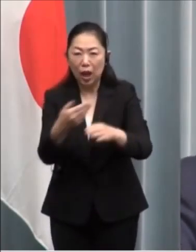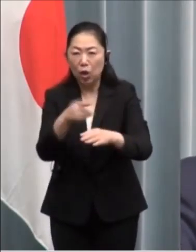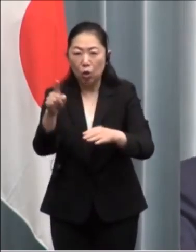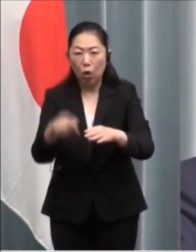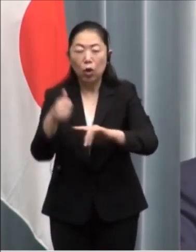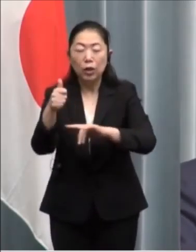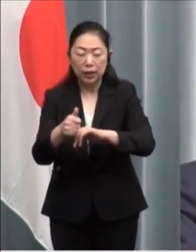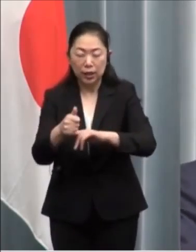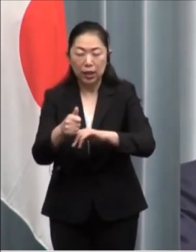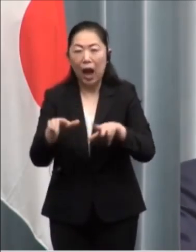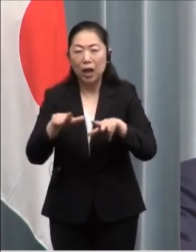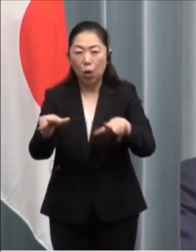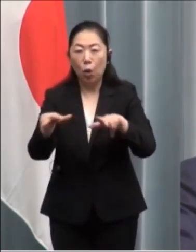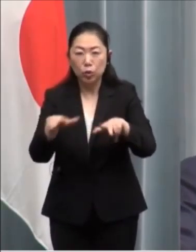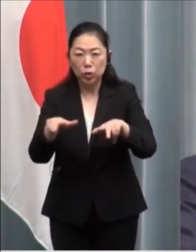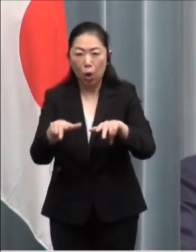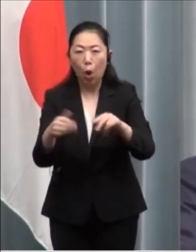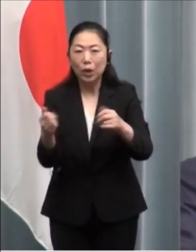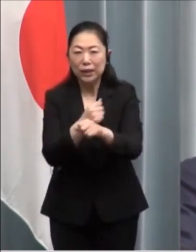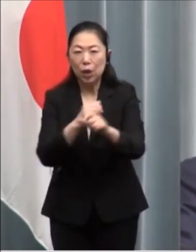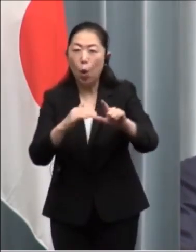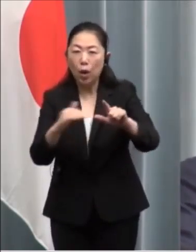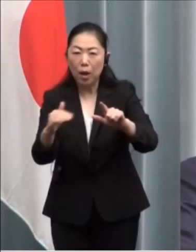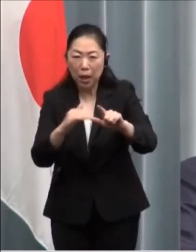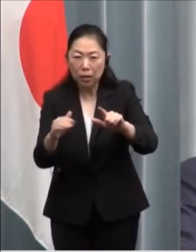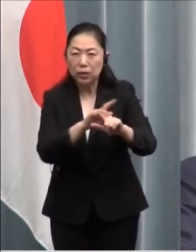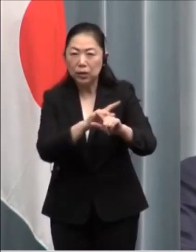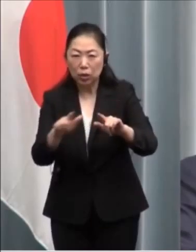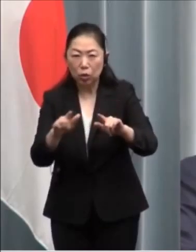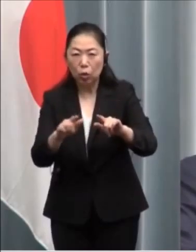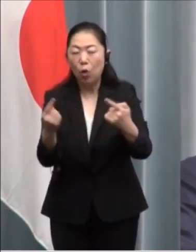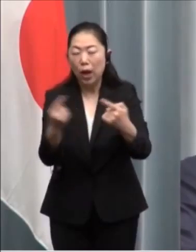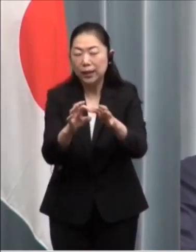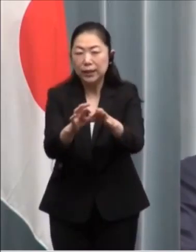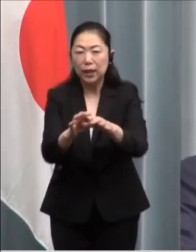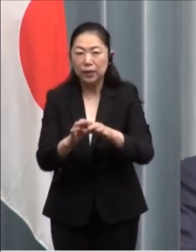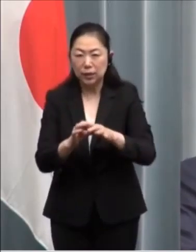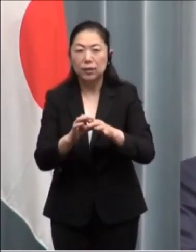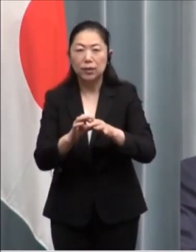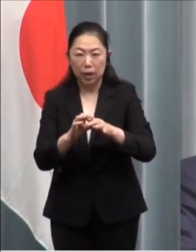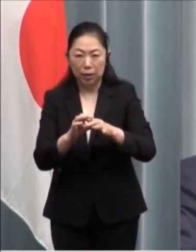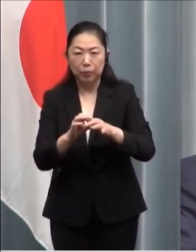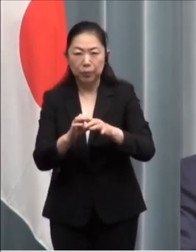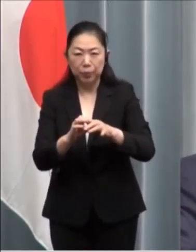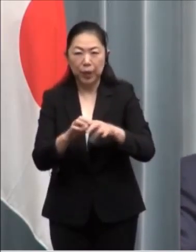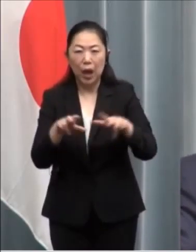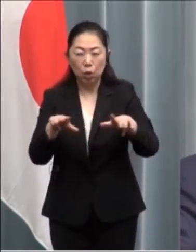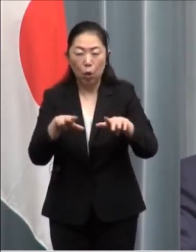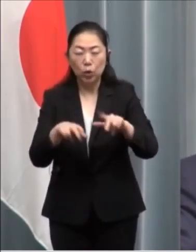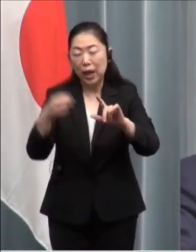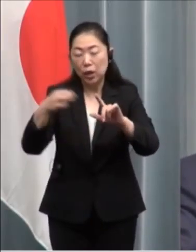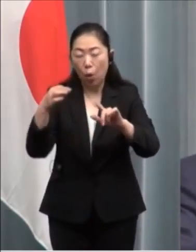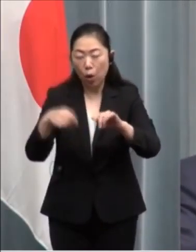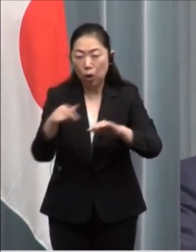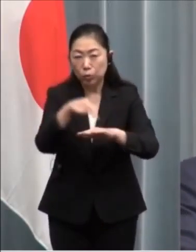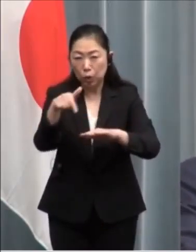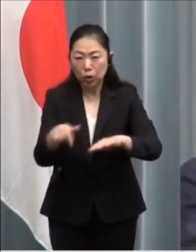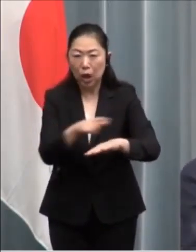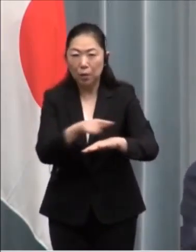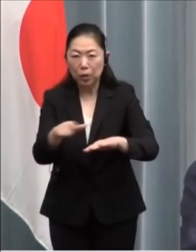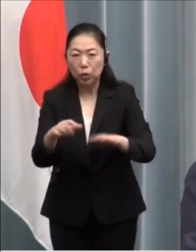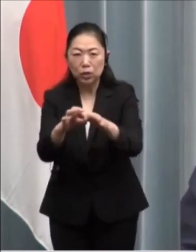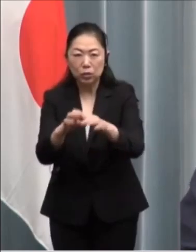行政事業レビューの実施要領改正について、総務大臣から平成28年度行政評価等プログラムの決定についてそれぞ